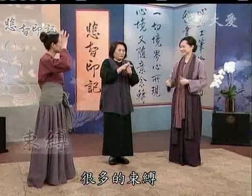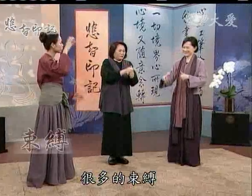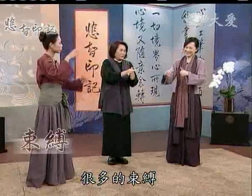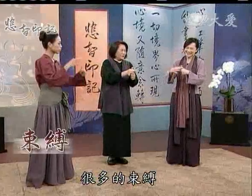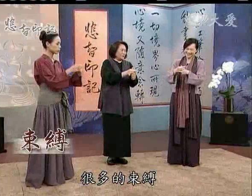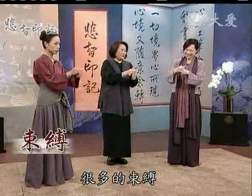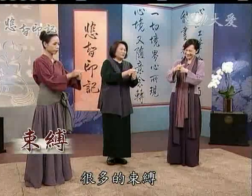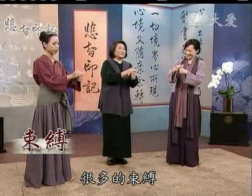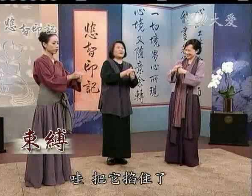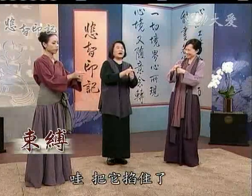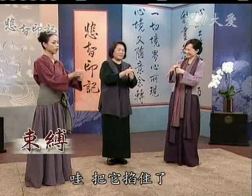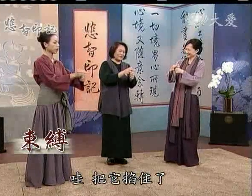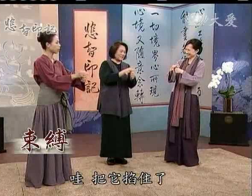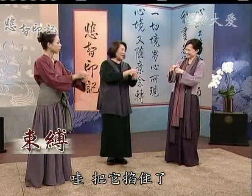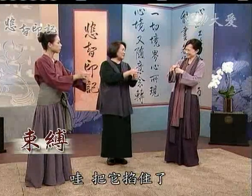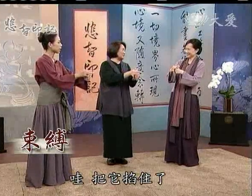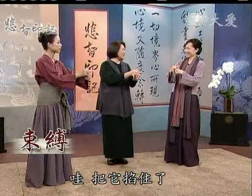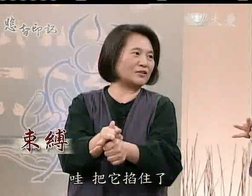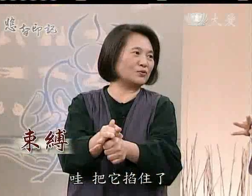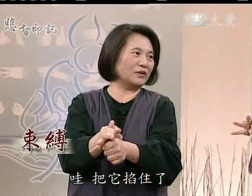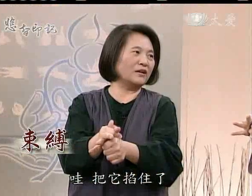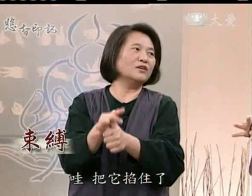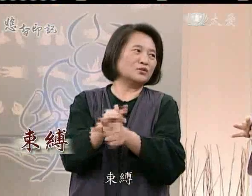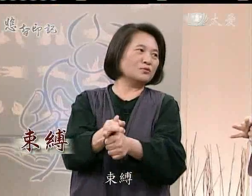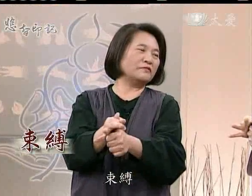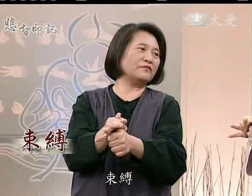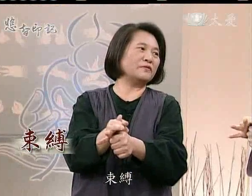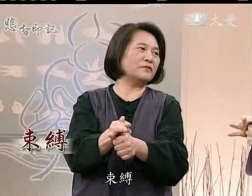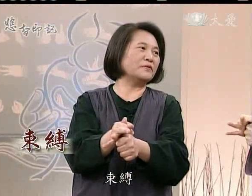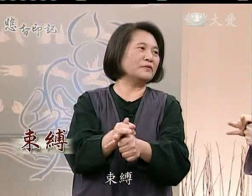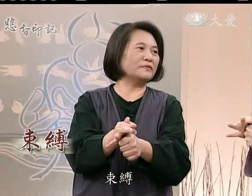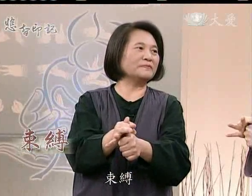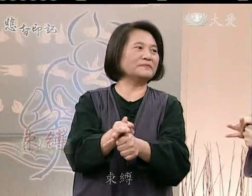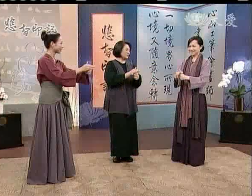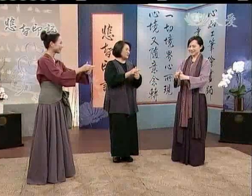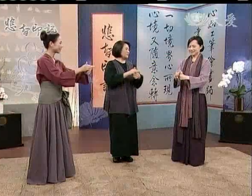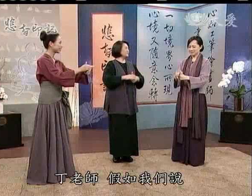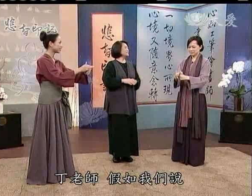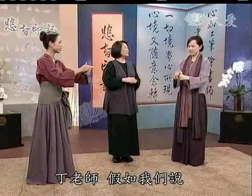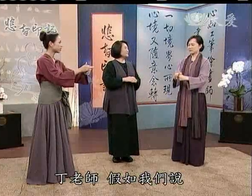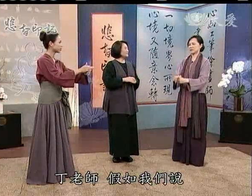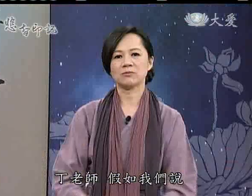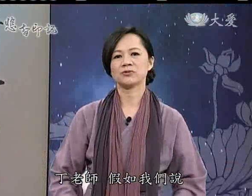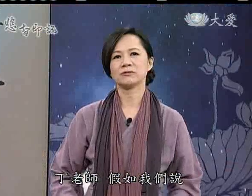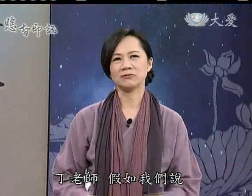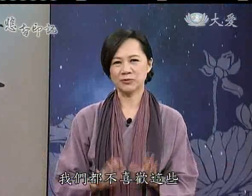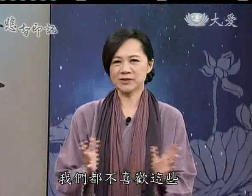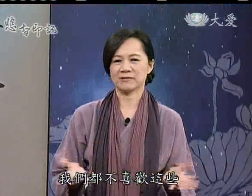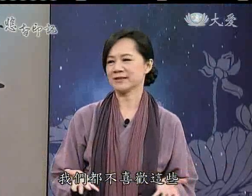缚，哇，把它掐住了，束缚， 束缚，那丁老师讲，我们说我们都不喜欢这